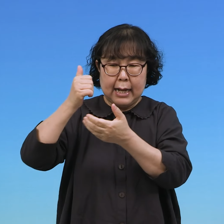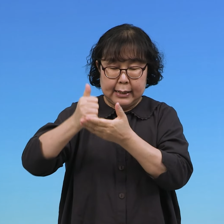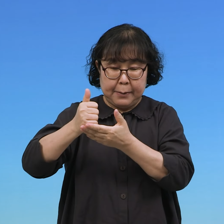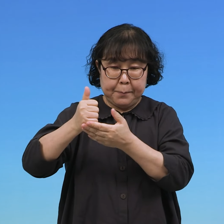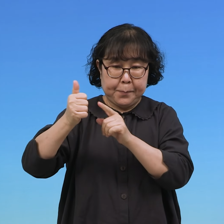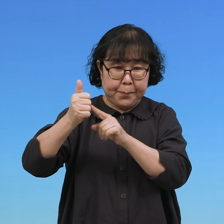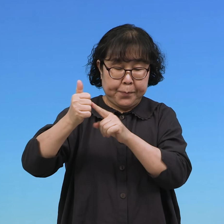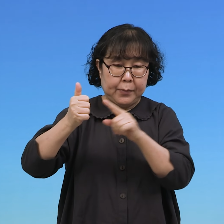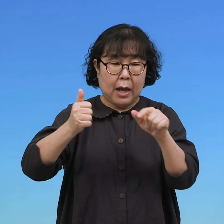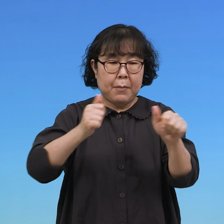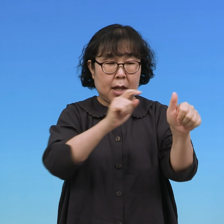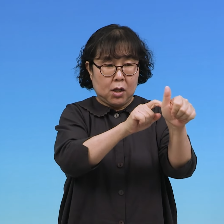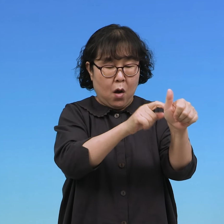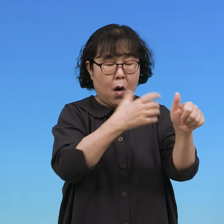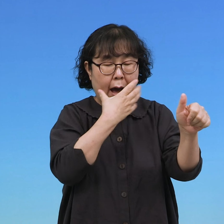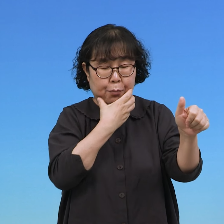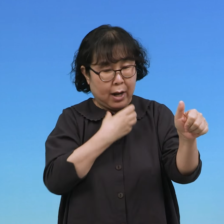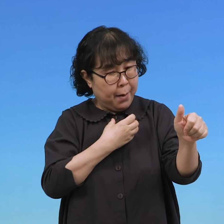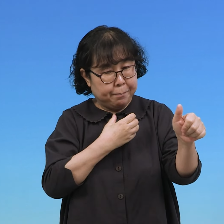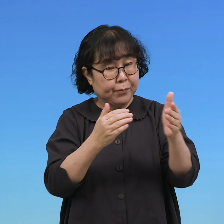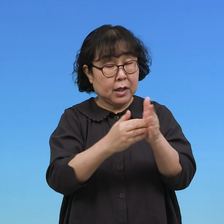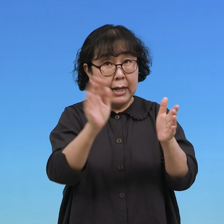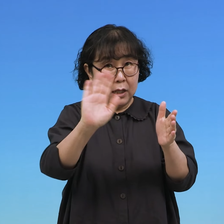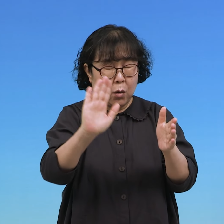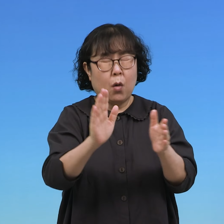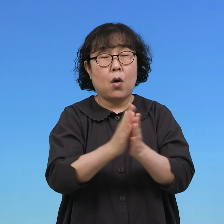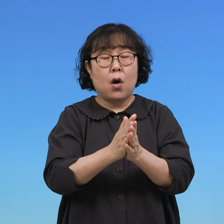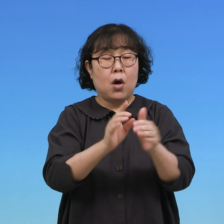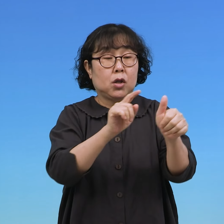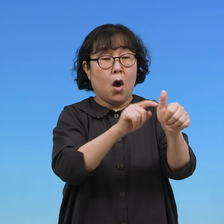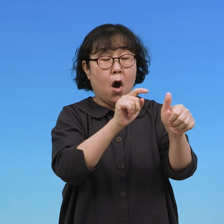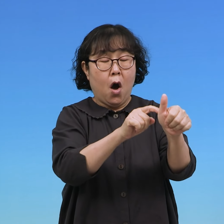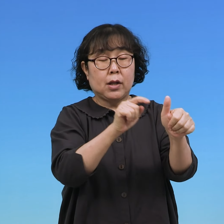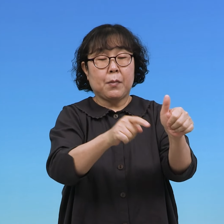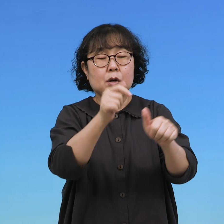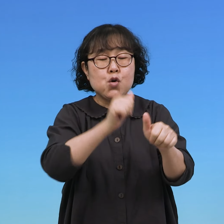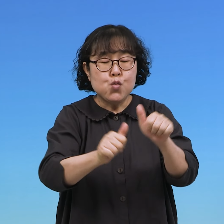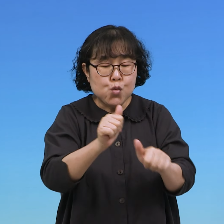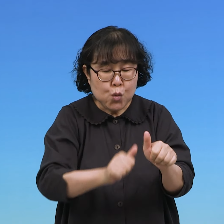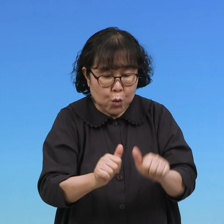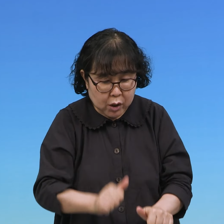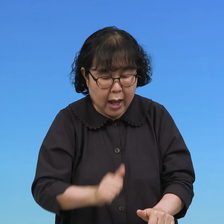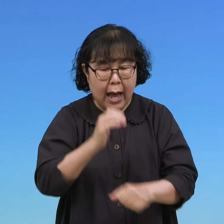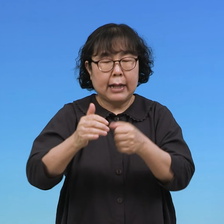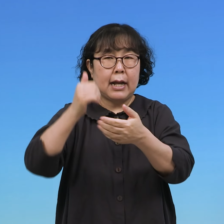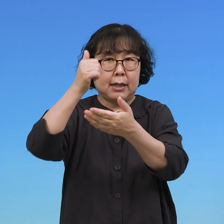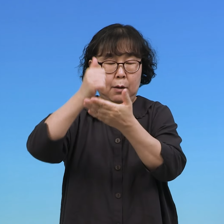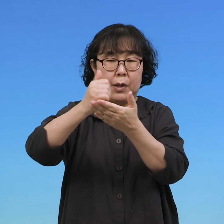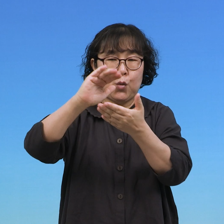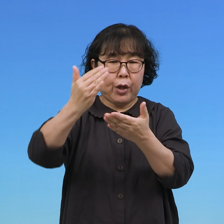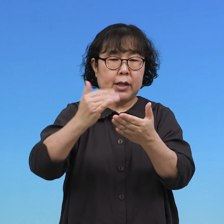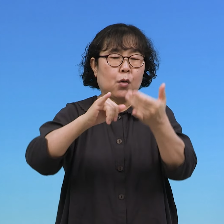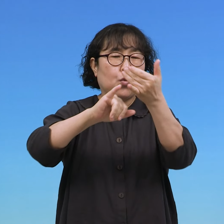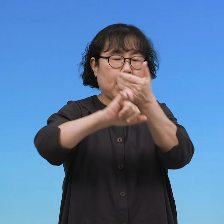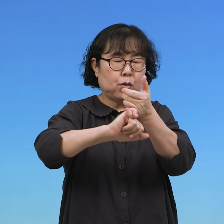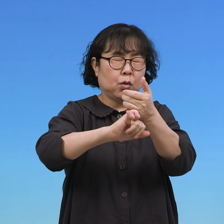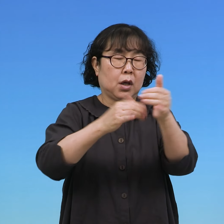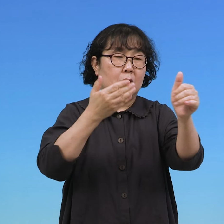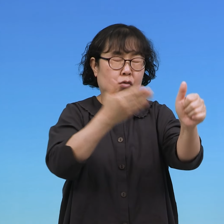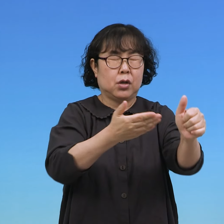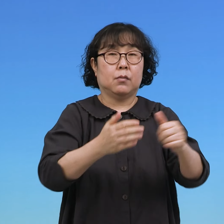너 아브라함, 이렇게 끝나지 않고 너와 너의 후손의 하나님이 되리라.